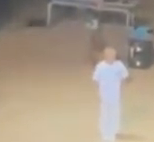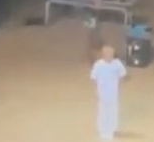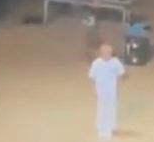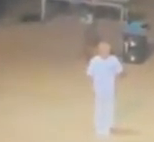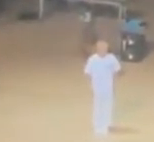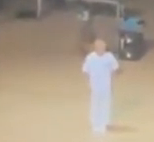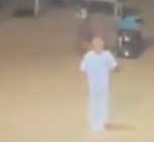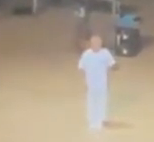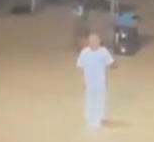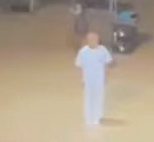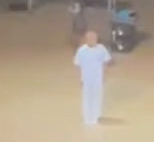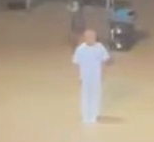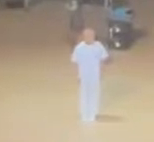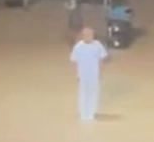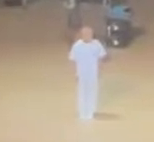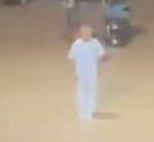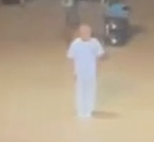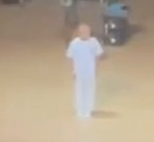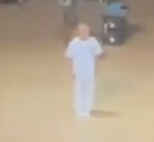壊れた、